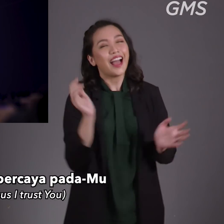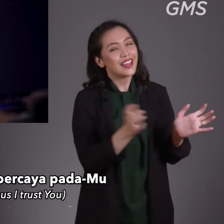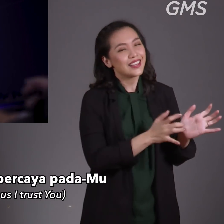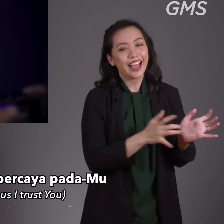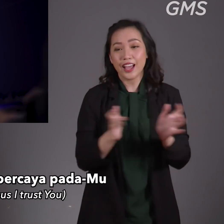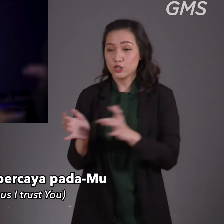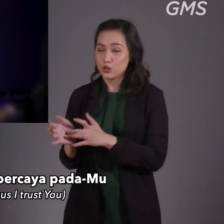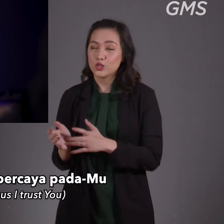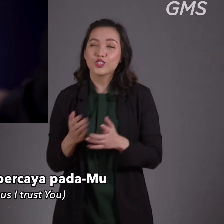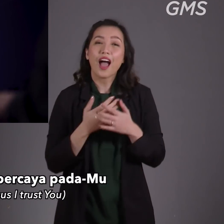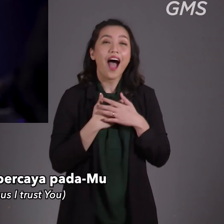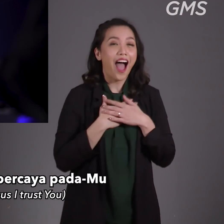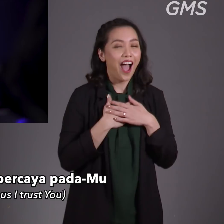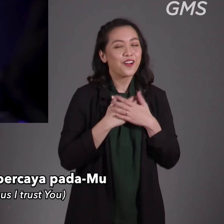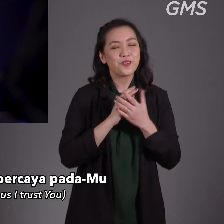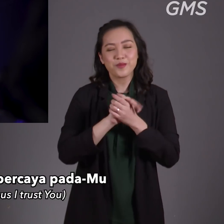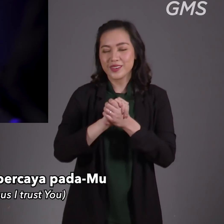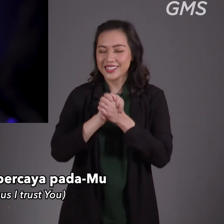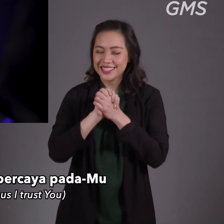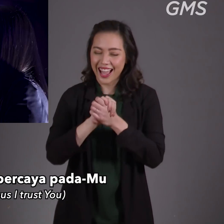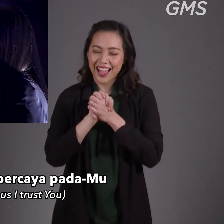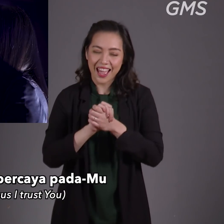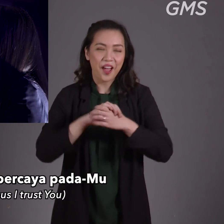Yesus, ku percaya